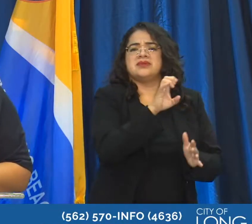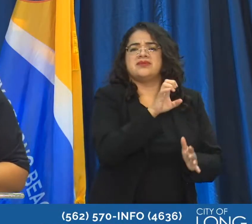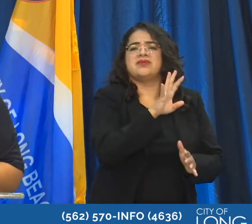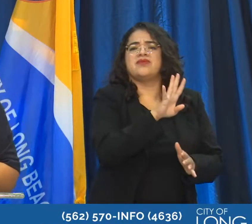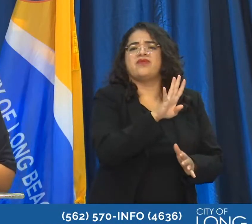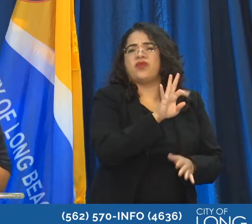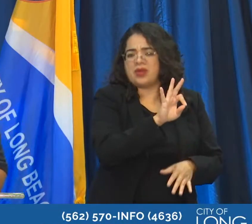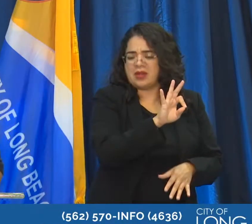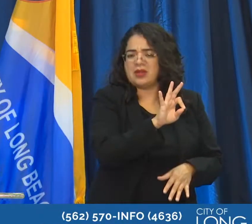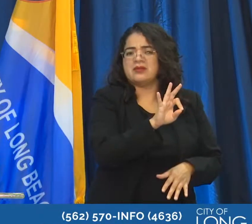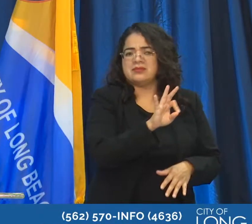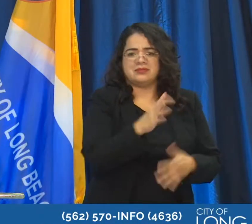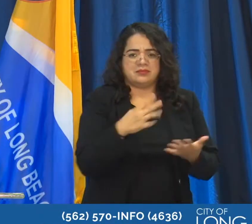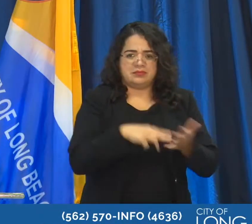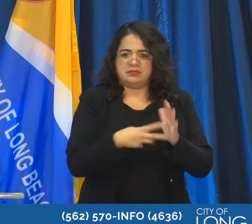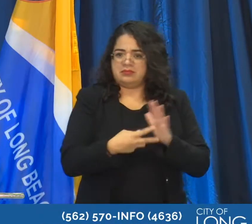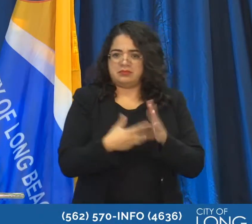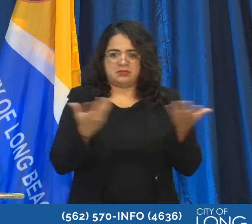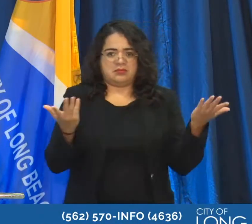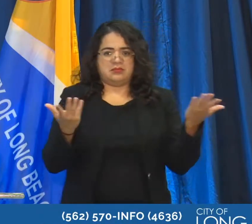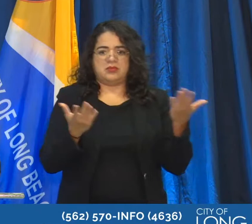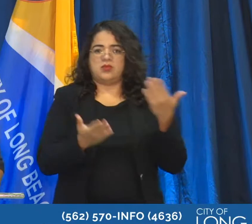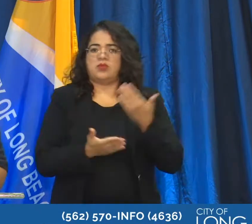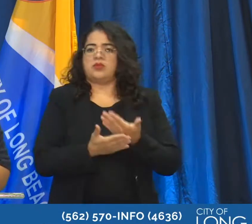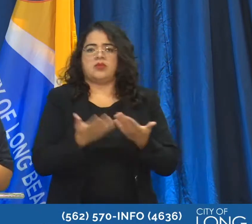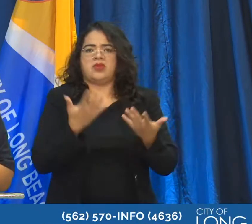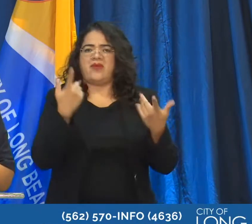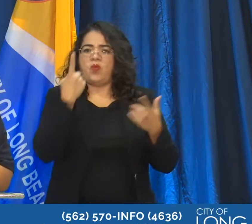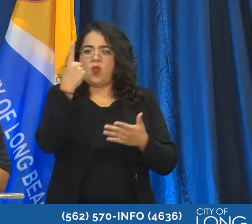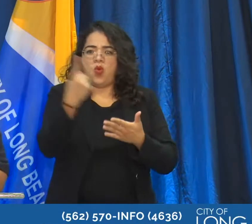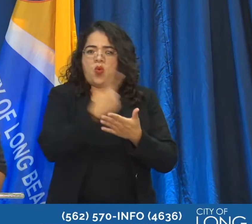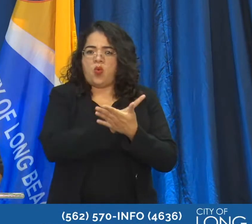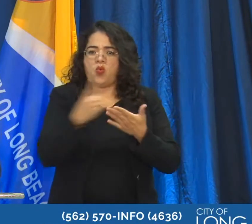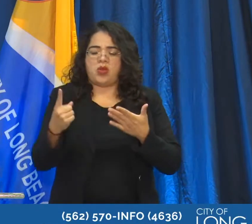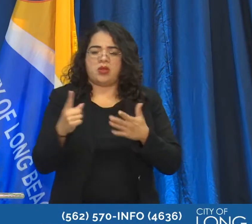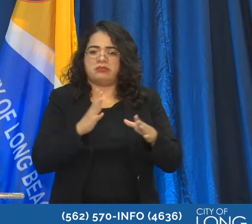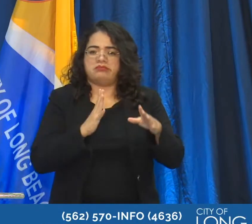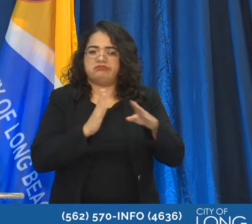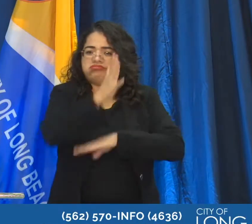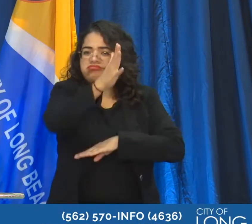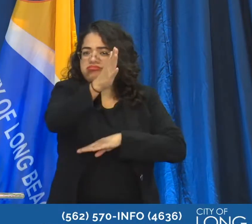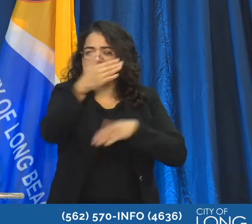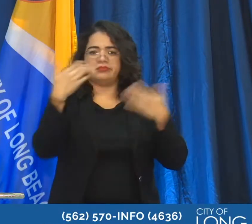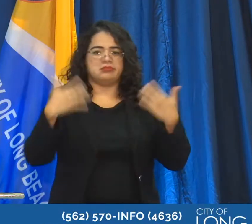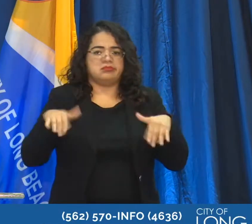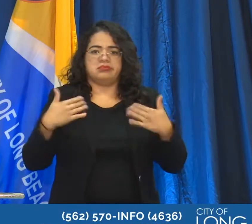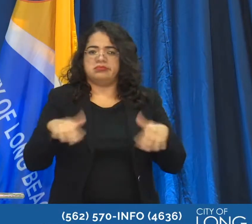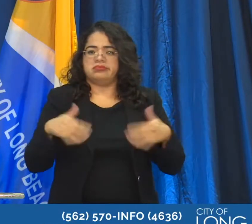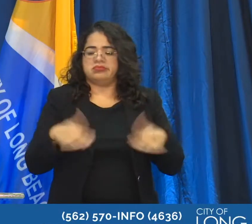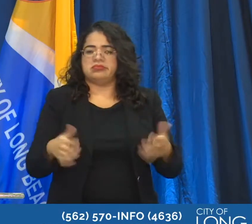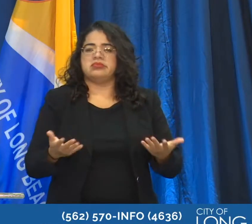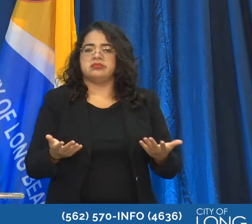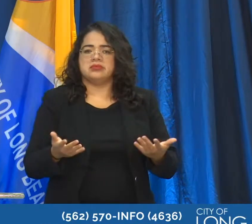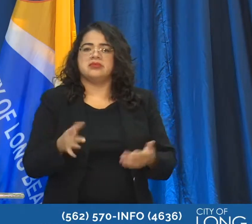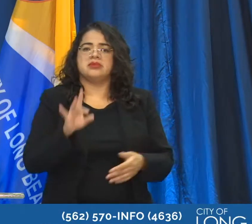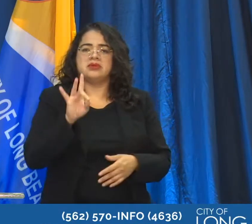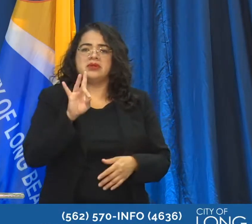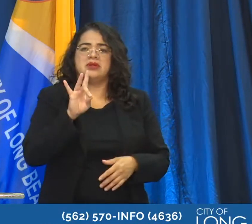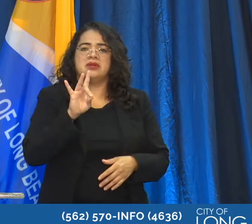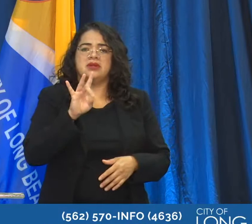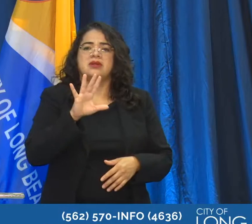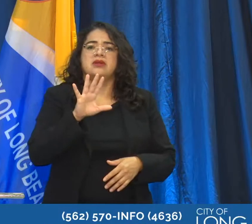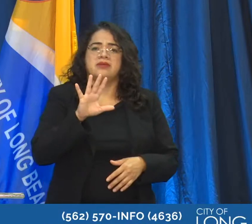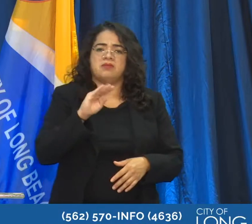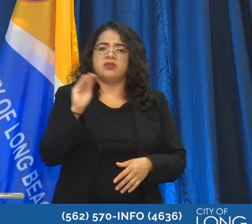25% más de 1,000 casos. Entonces, en solamente una semana. Creemos que este aumento puede atribuirse a varios factores